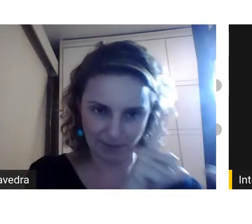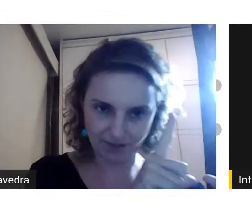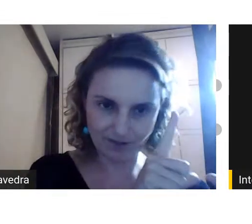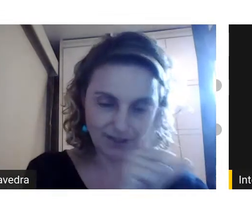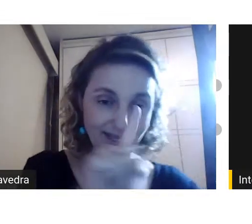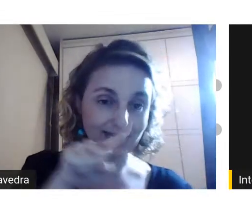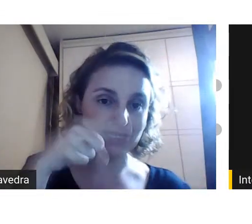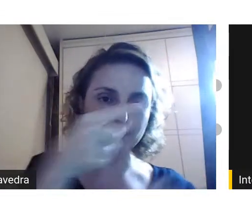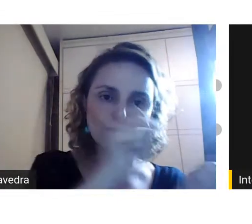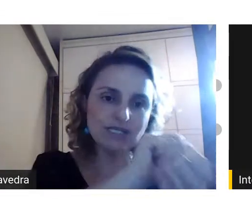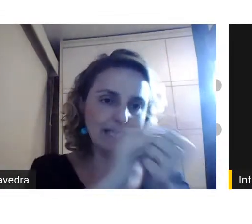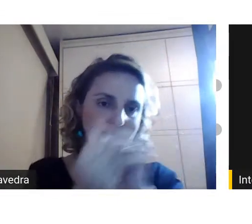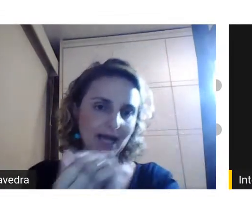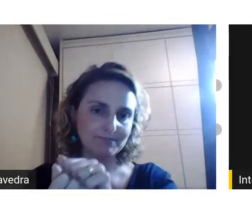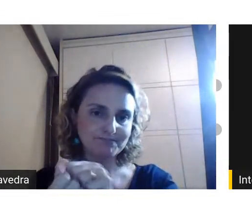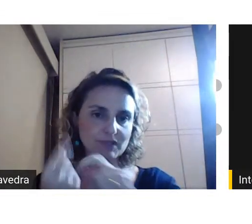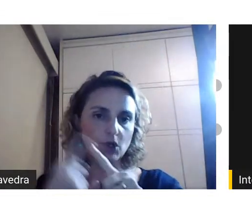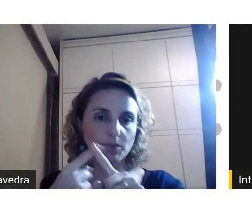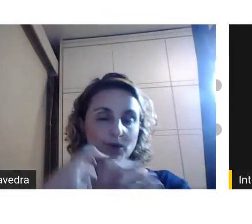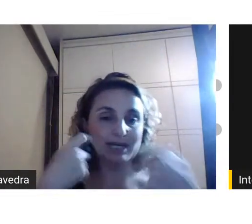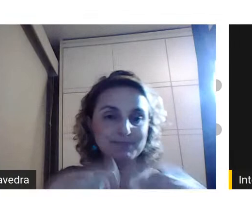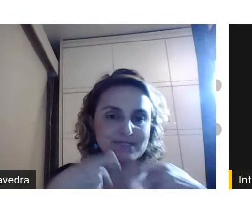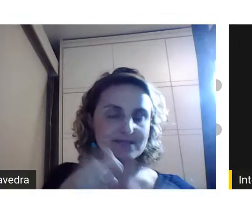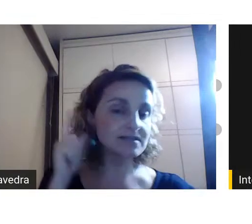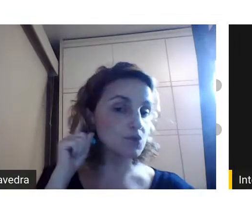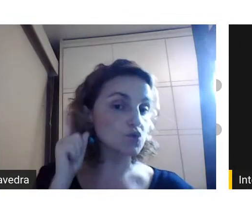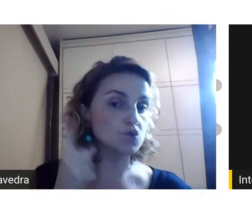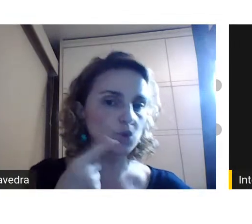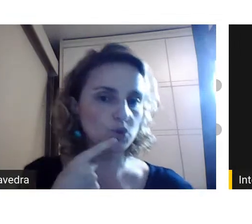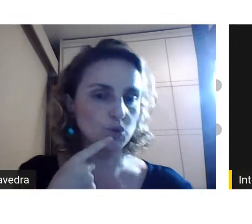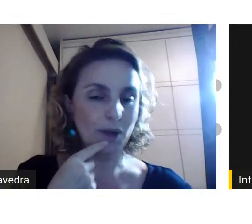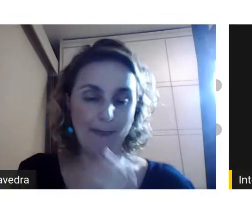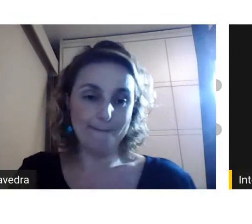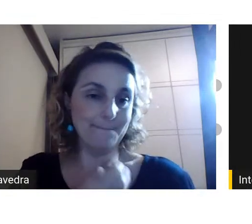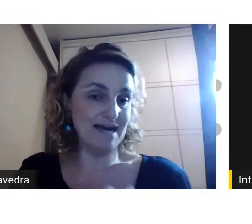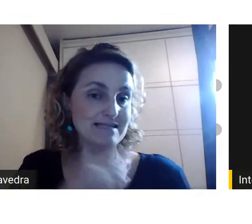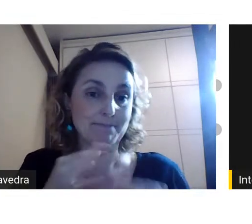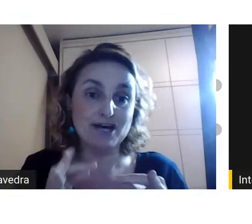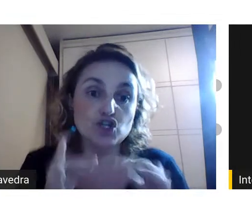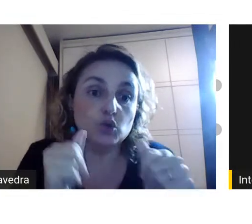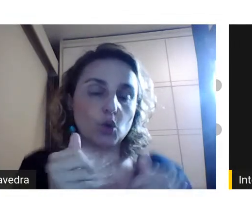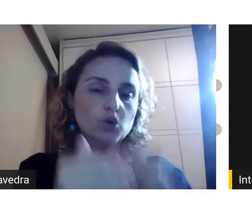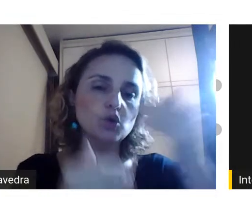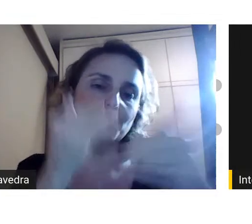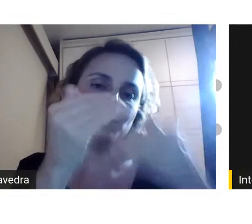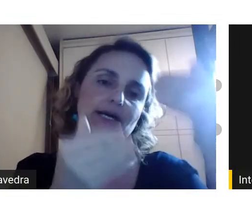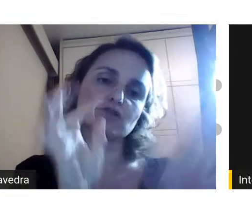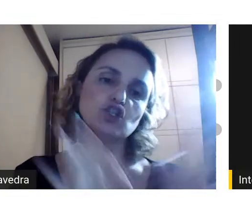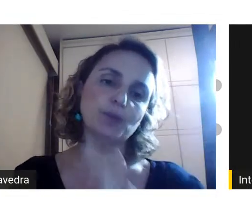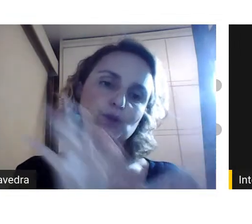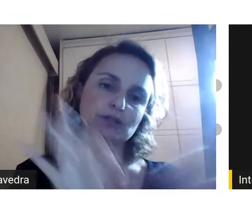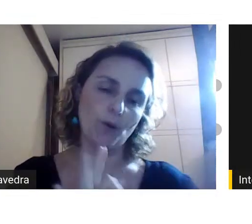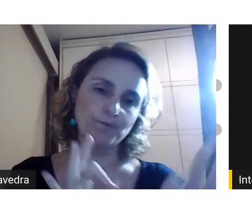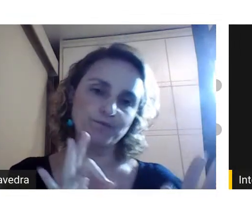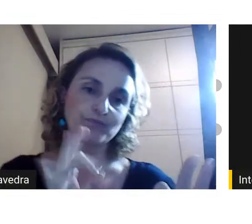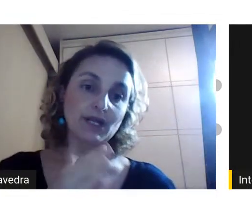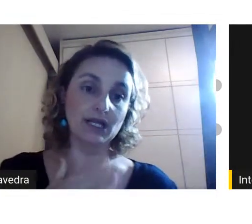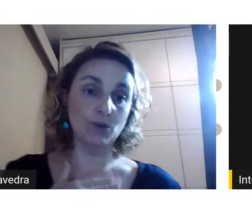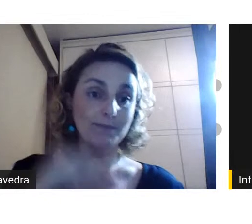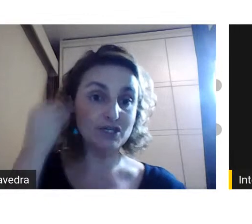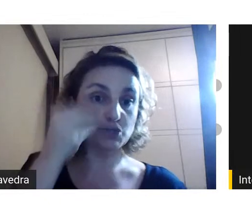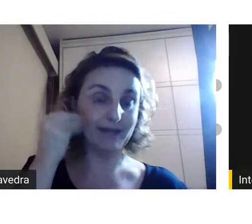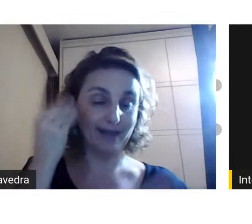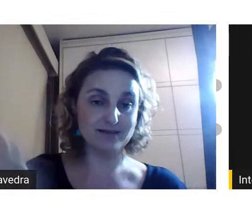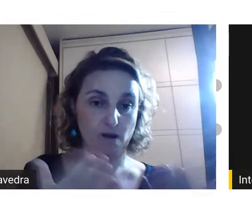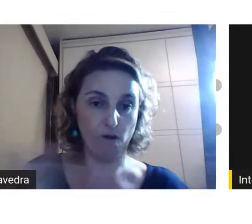trabalhados através das duas línguas o que nós não podemos fazer um programa e depois focar a língua de sinais não